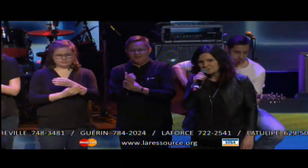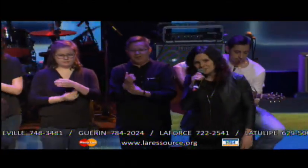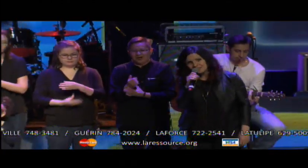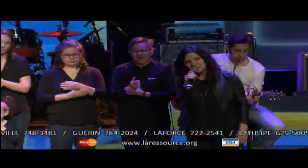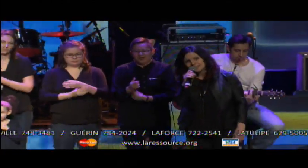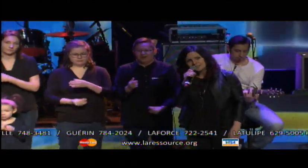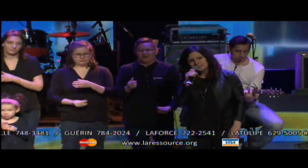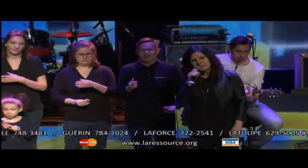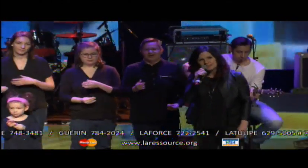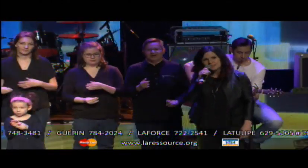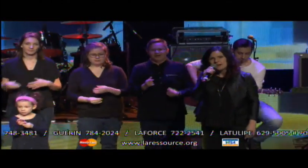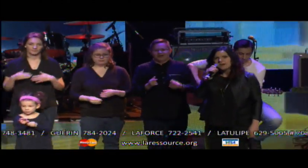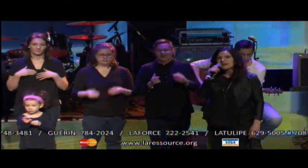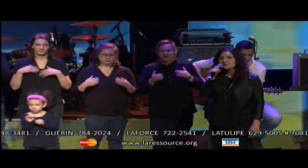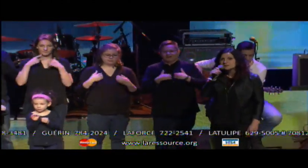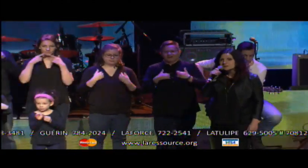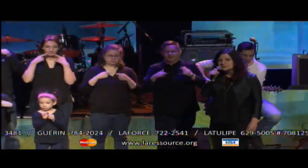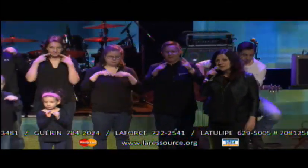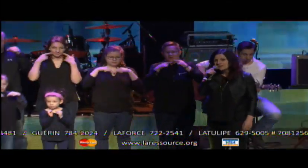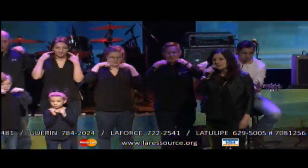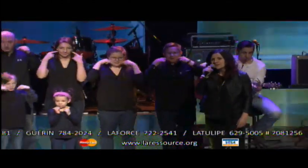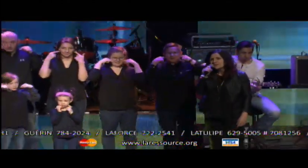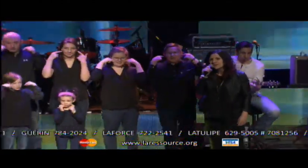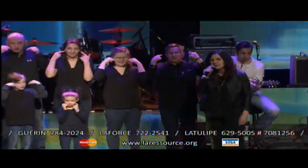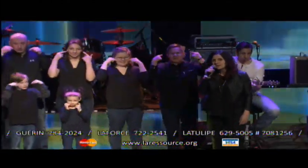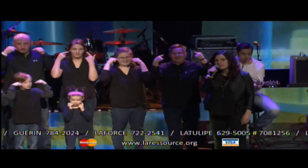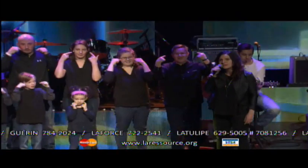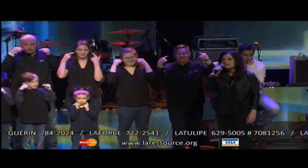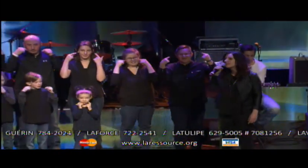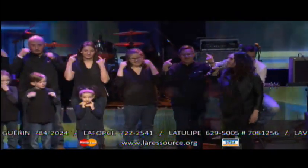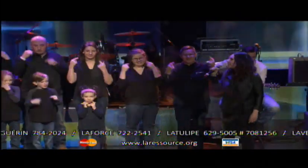père, démuni, a souri.